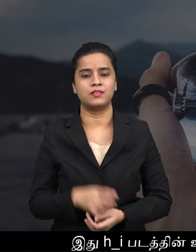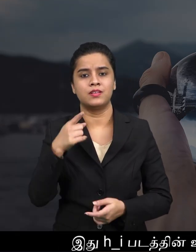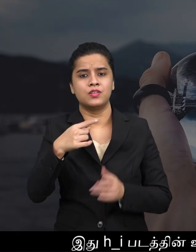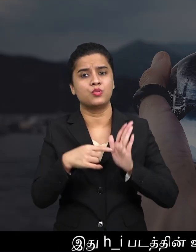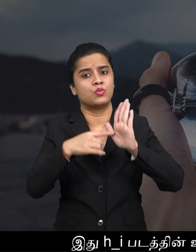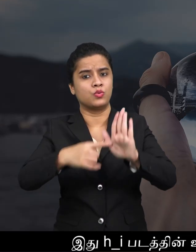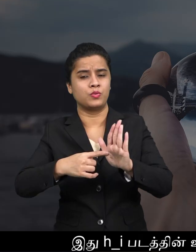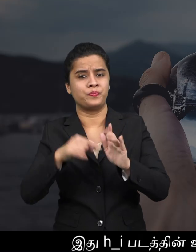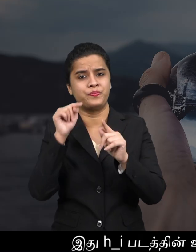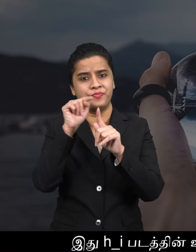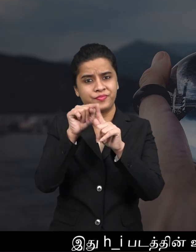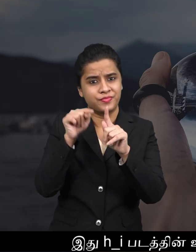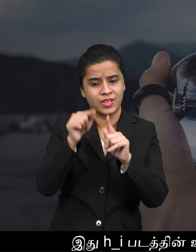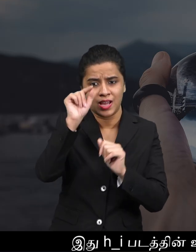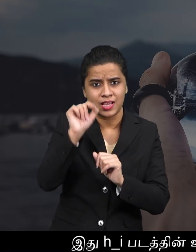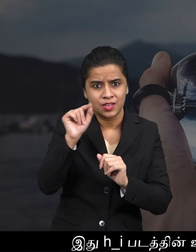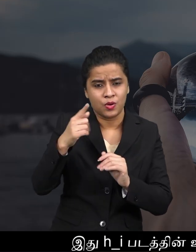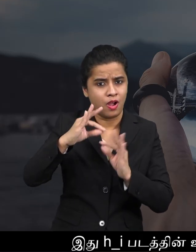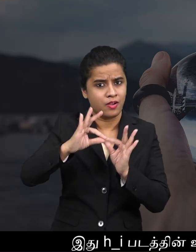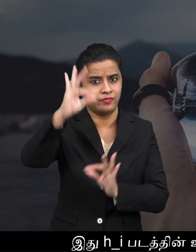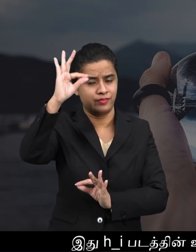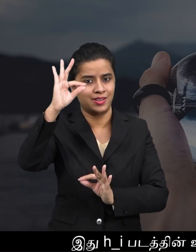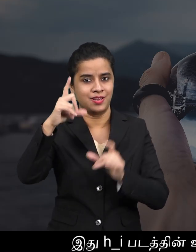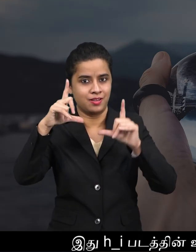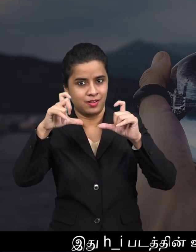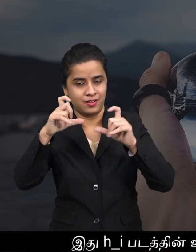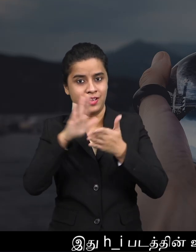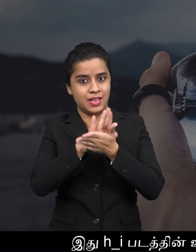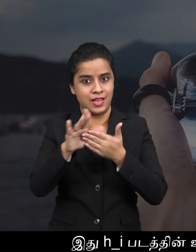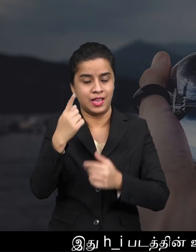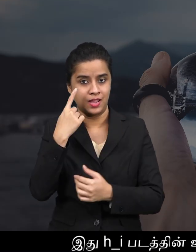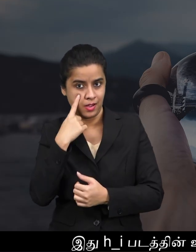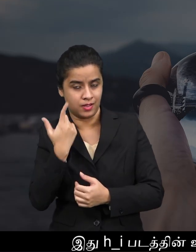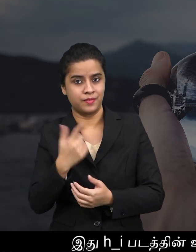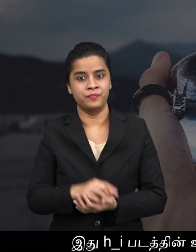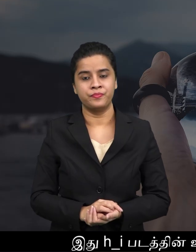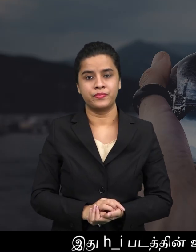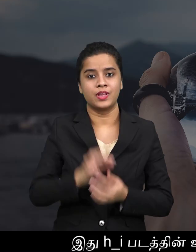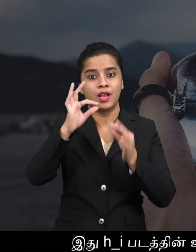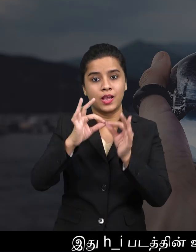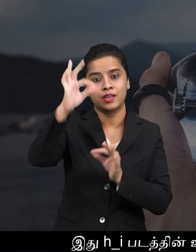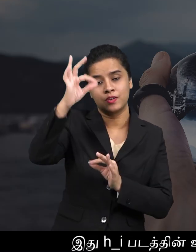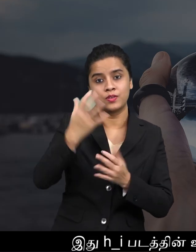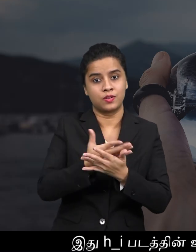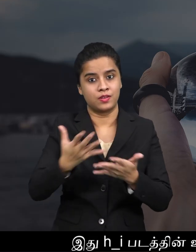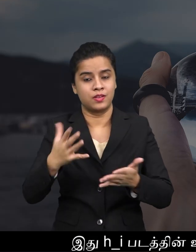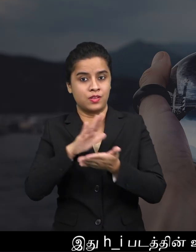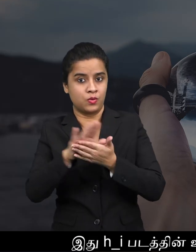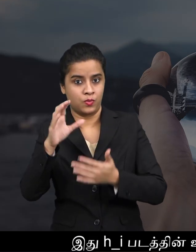இது h கீழ் I படத்தின் உயரத்திற்கும் h கீழ் O பொருளின் உயரத்திற்கும் உள்ள